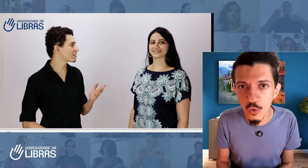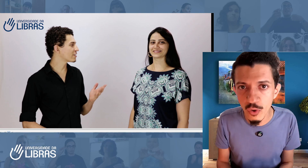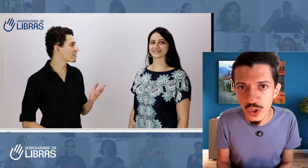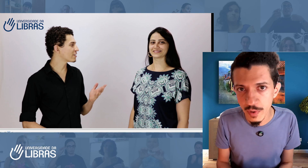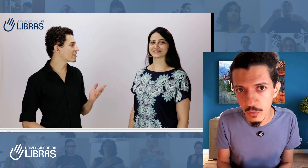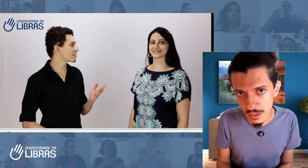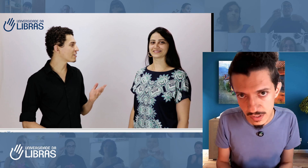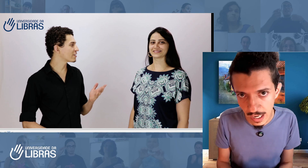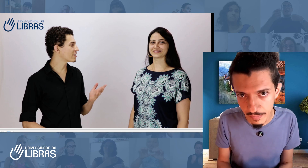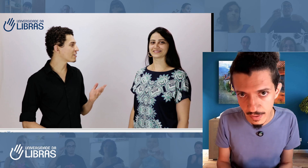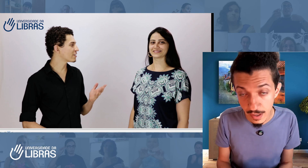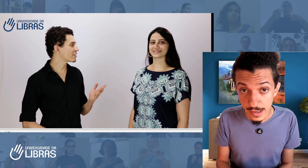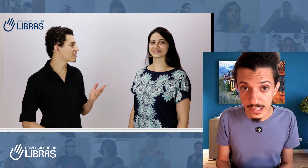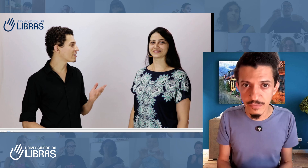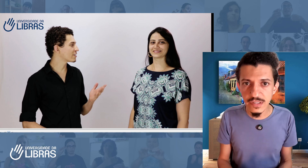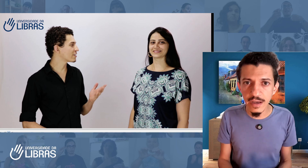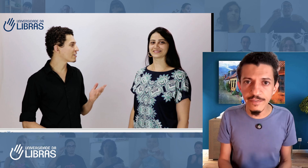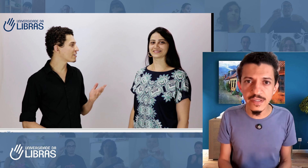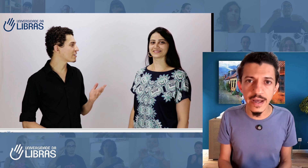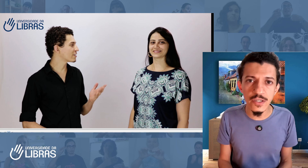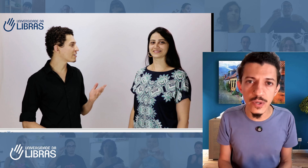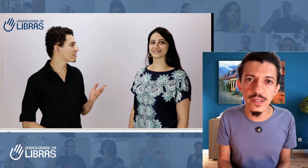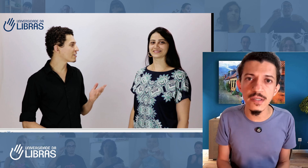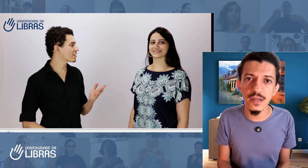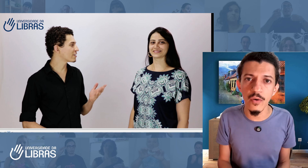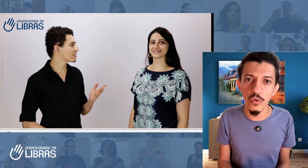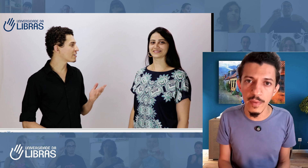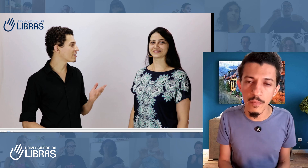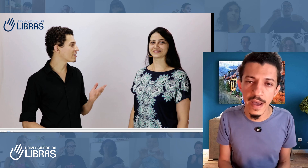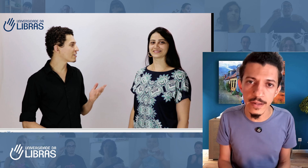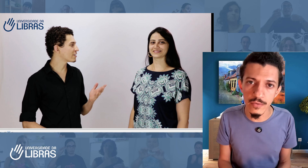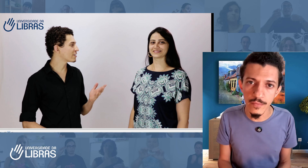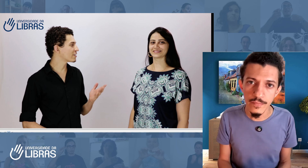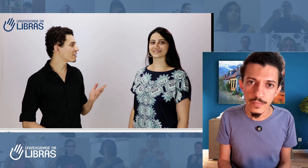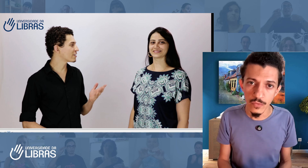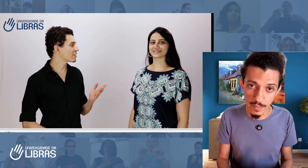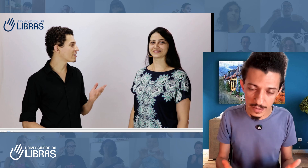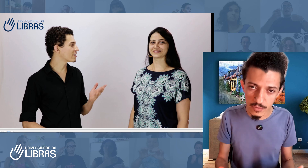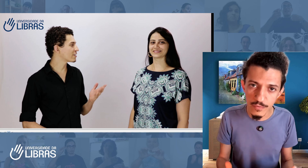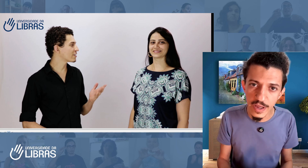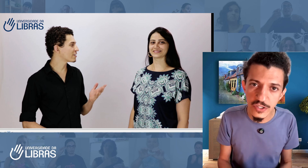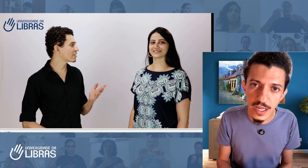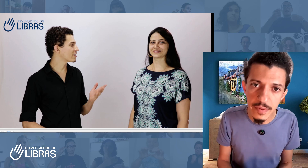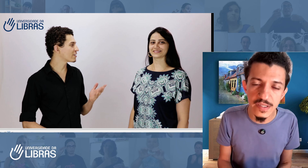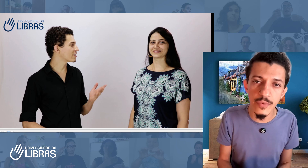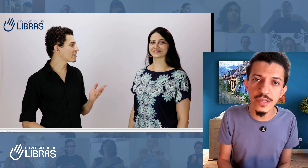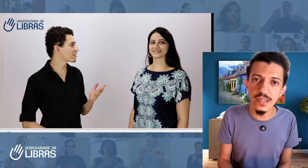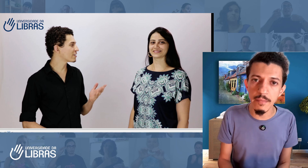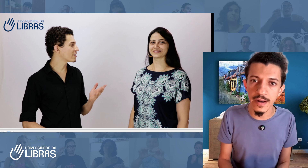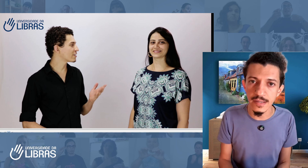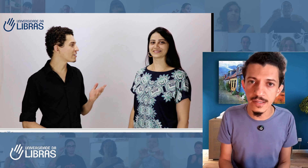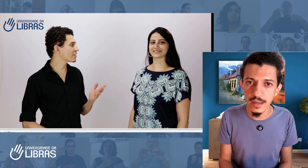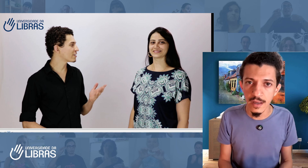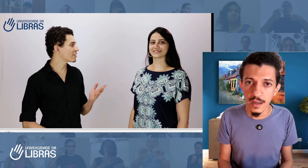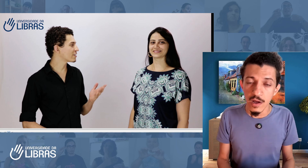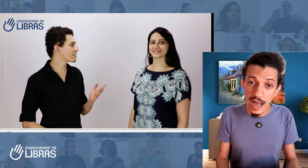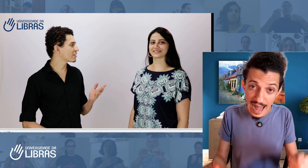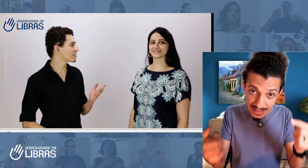com o meu time no WhatsApp. Se você fizer a sua inscrição no meu método, no método Fluente em Libras em 8